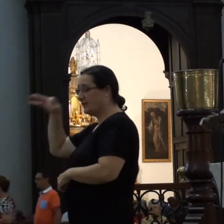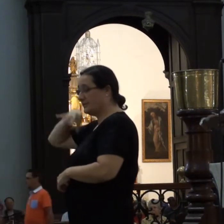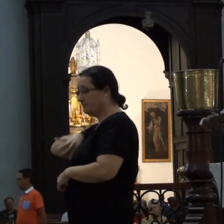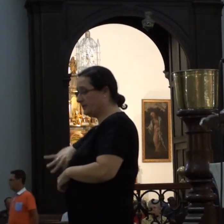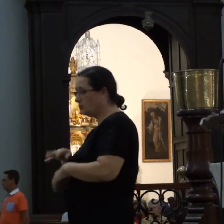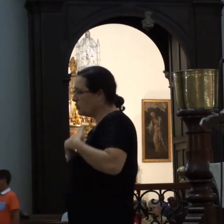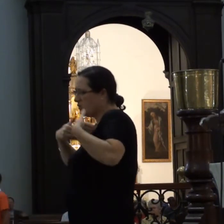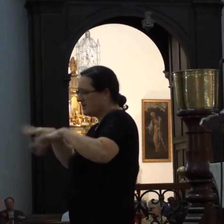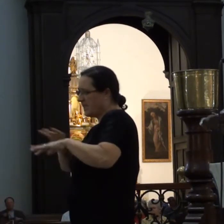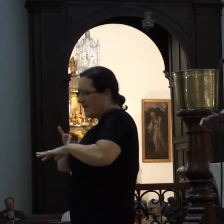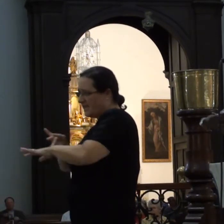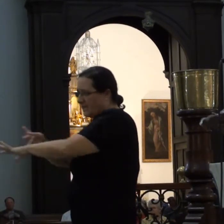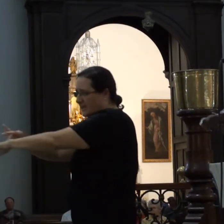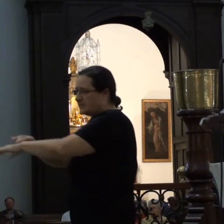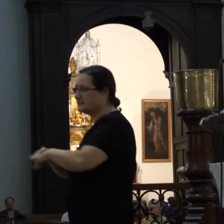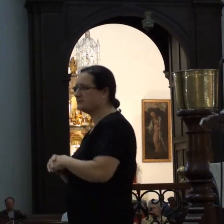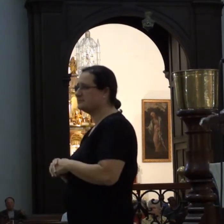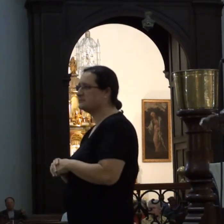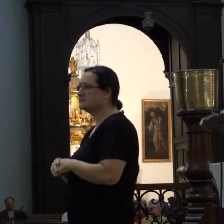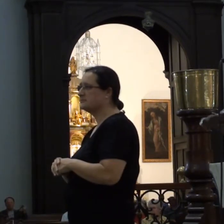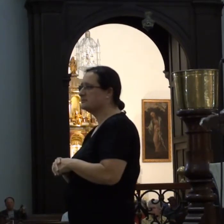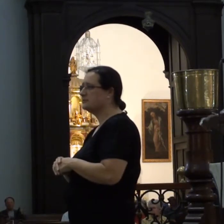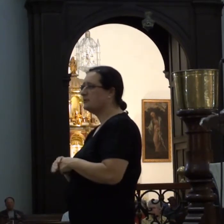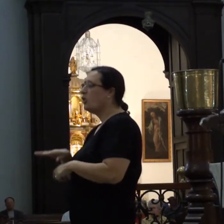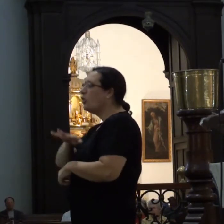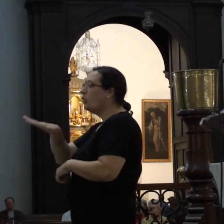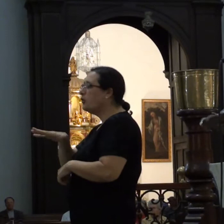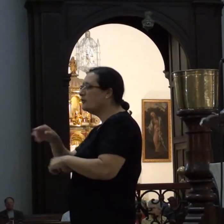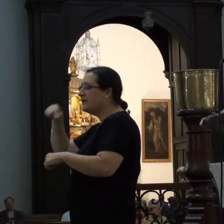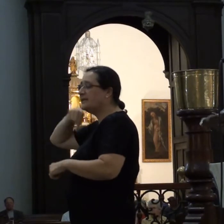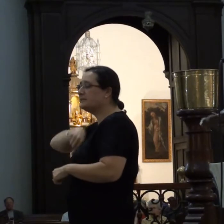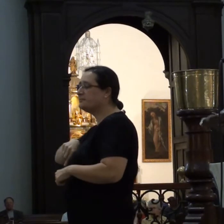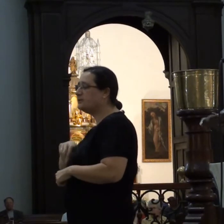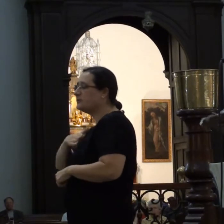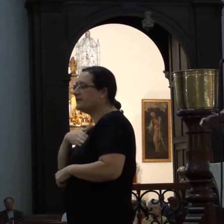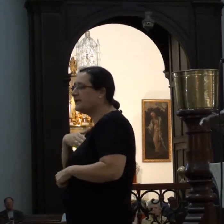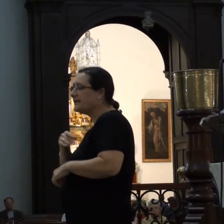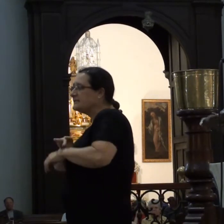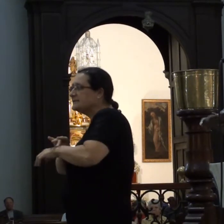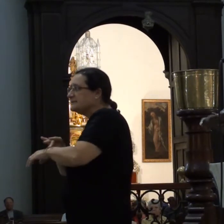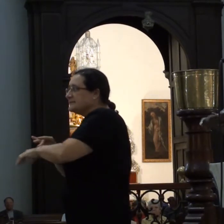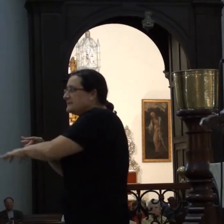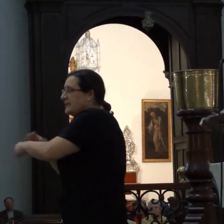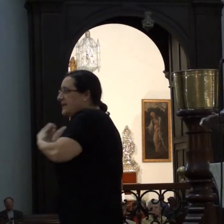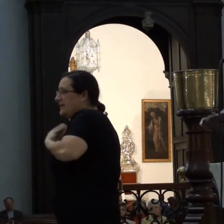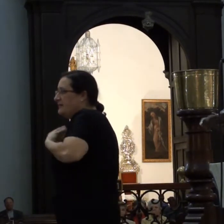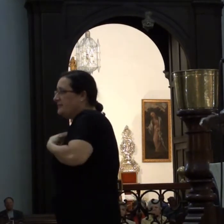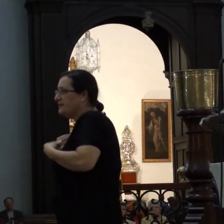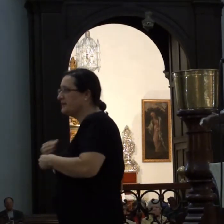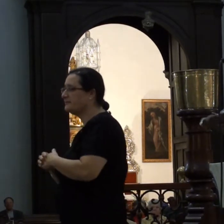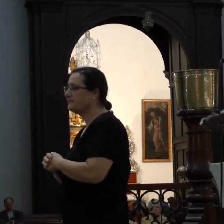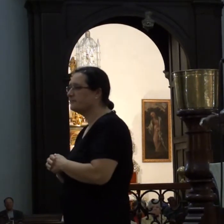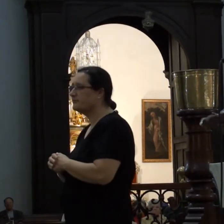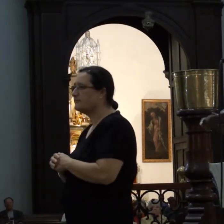quiere a donde el espíritu nos quiera llevar a una dimensión y